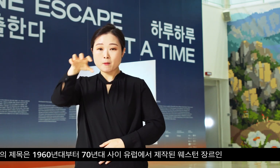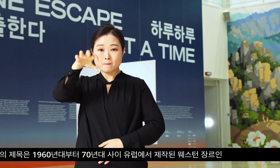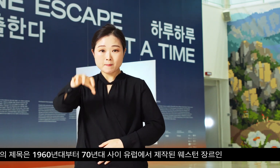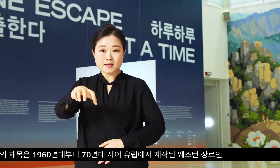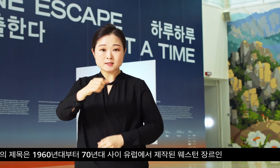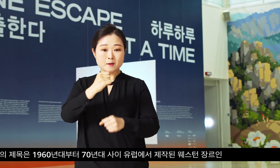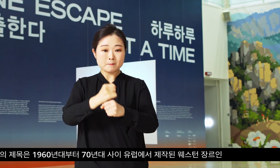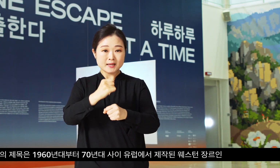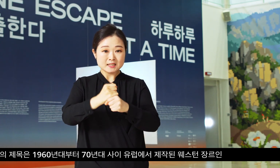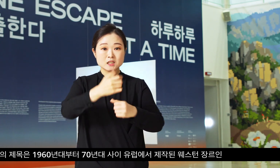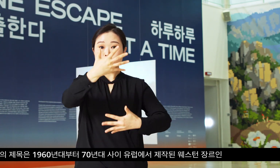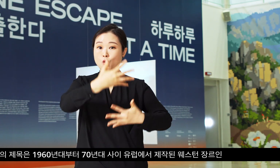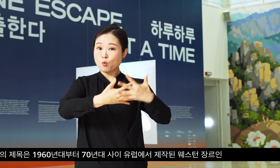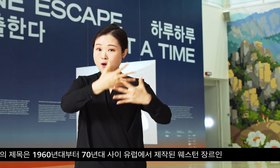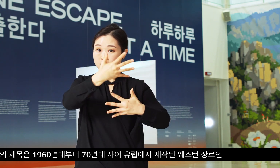장르인